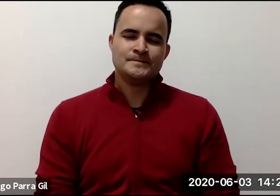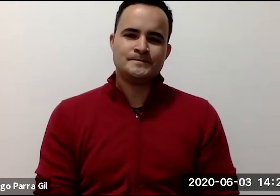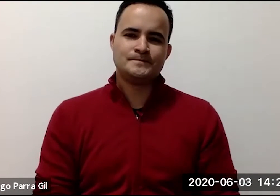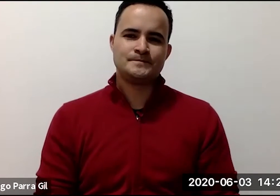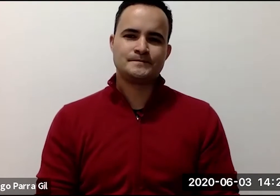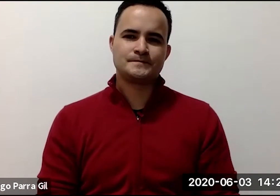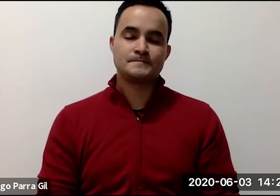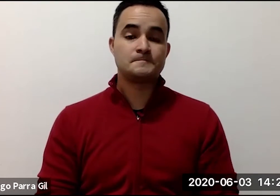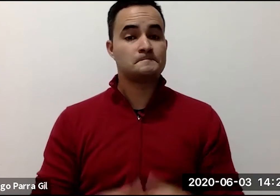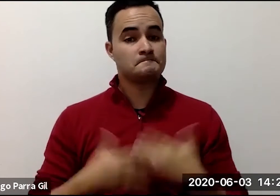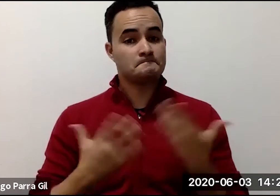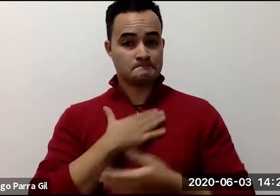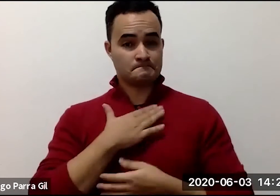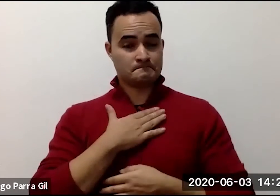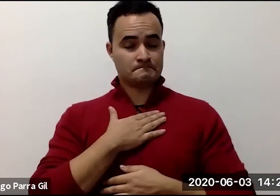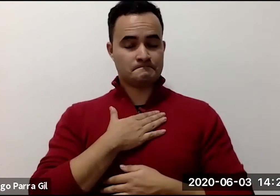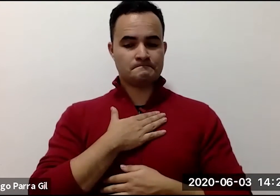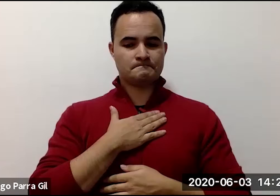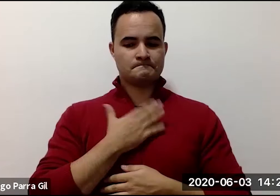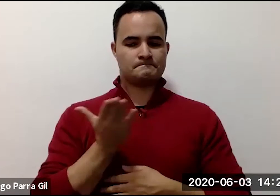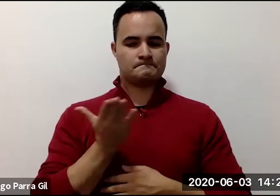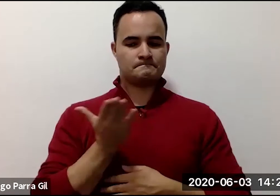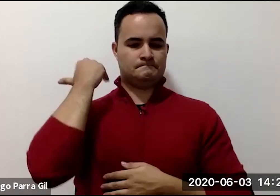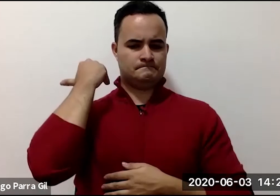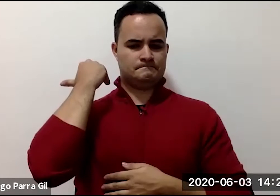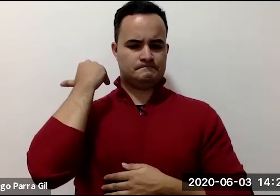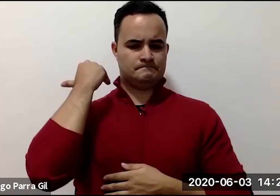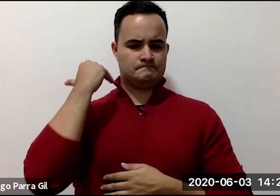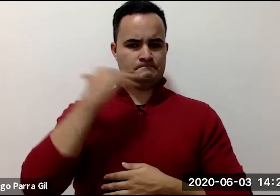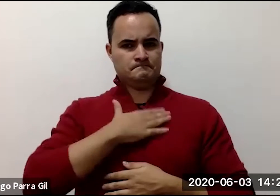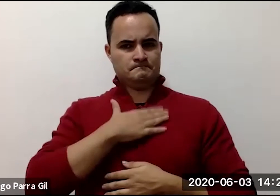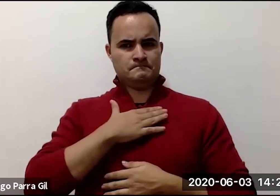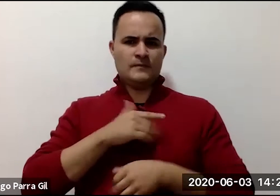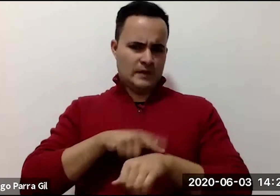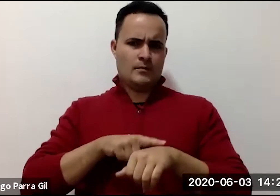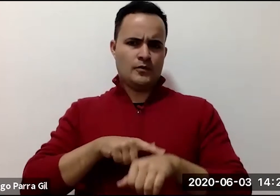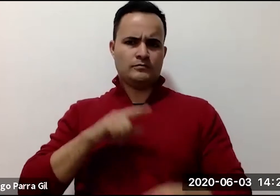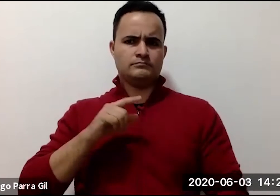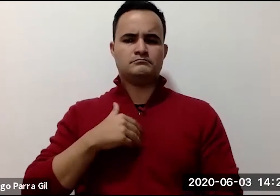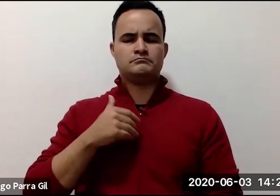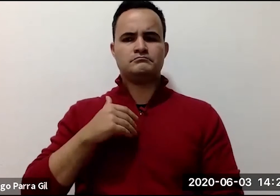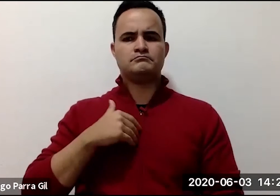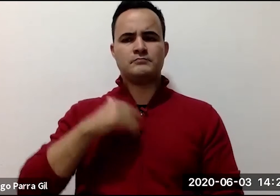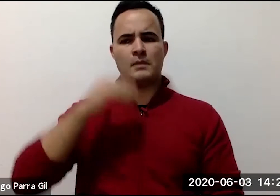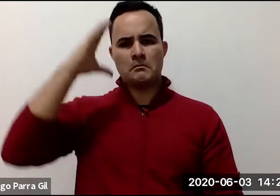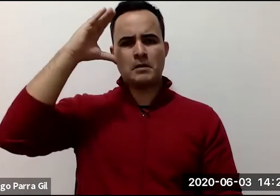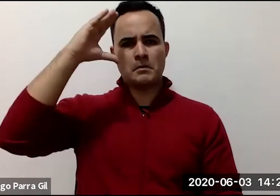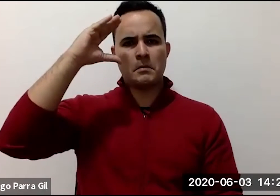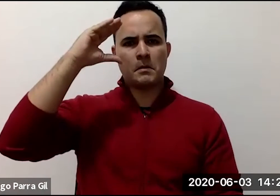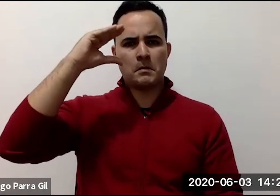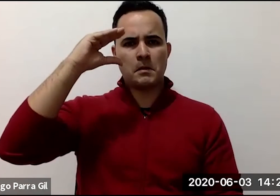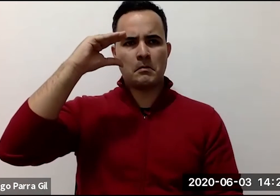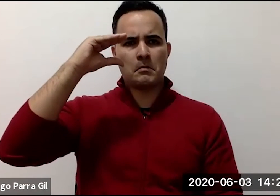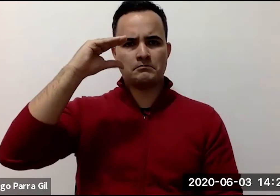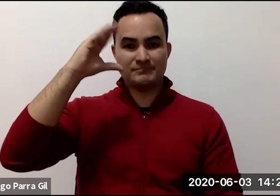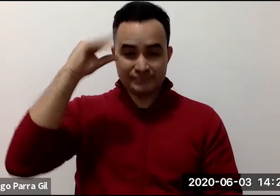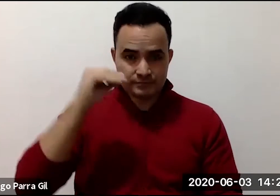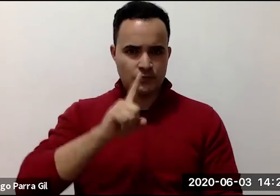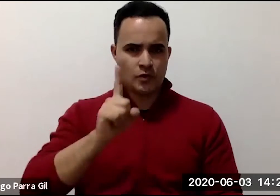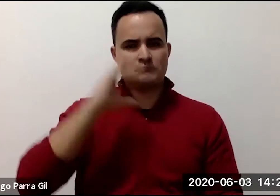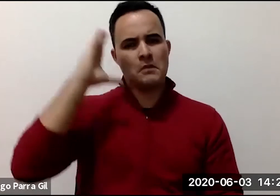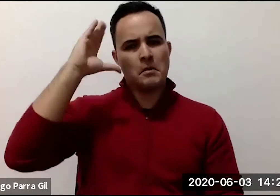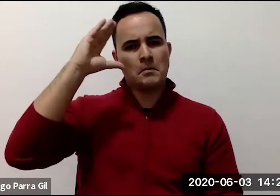las afecciones que yo tenía era durante mucho tiempo de vivir con baja visión, pues era de